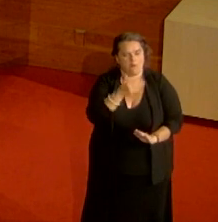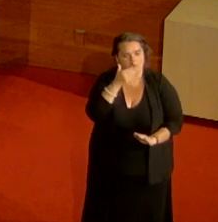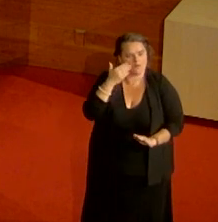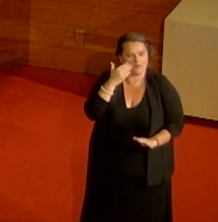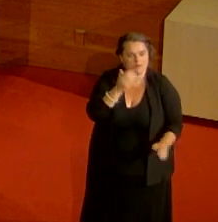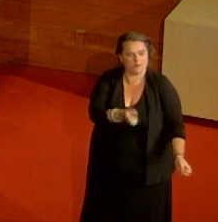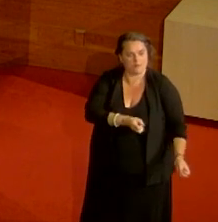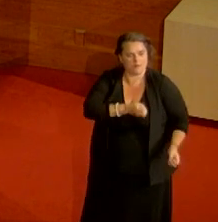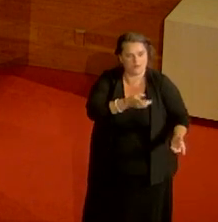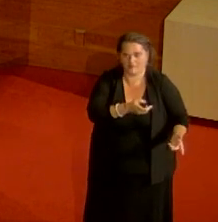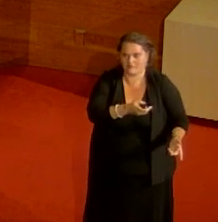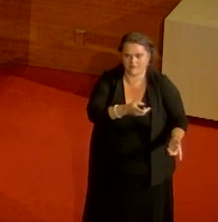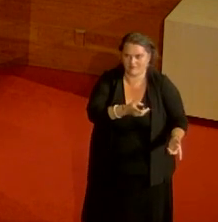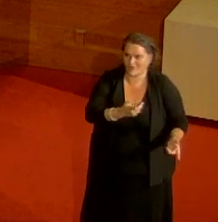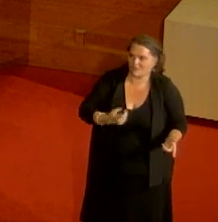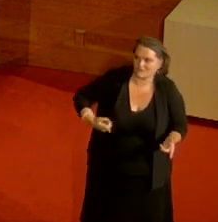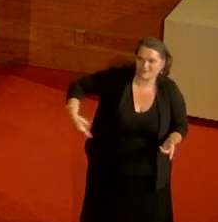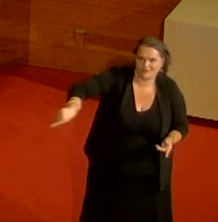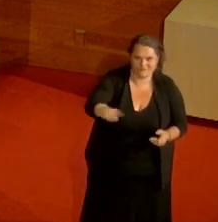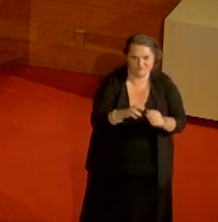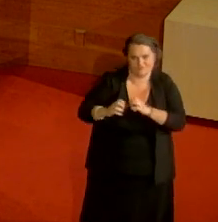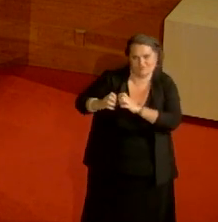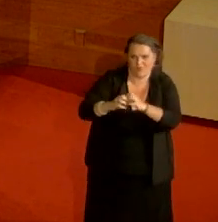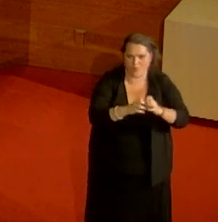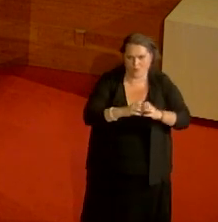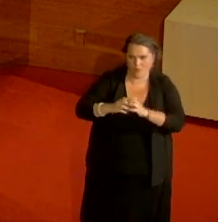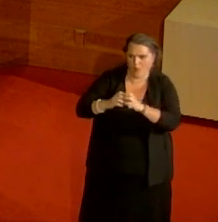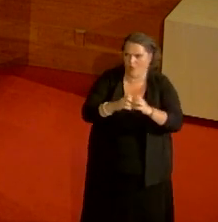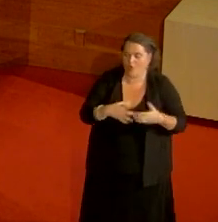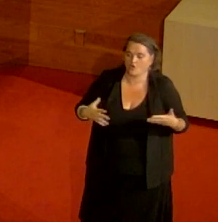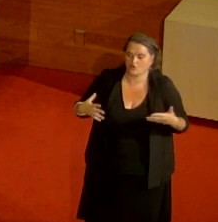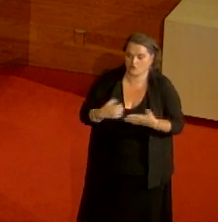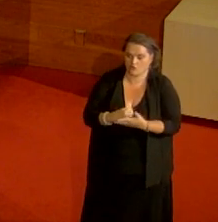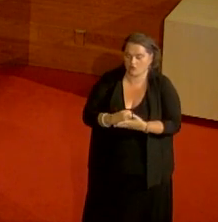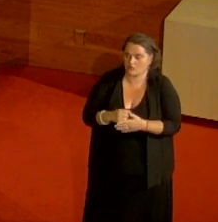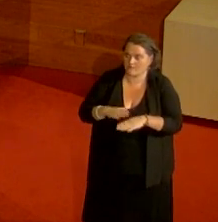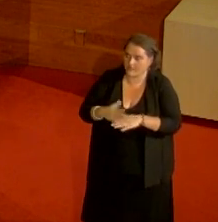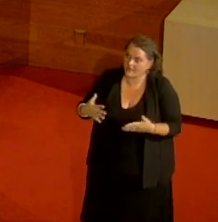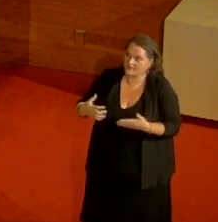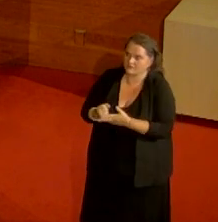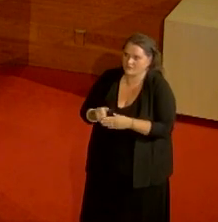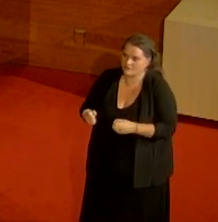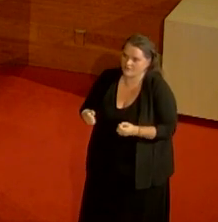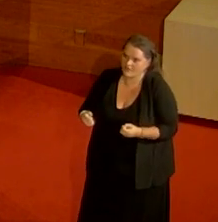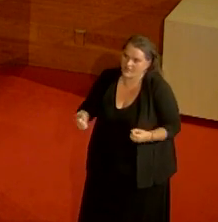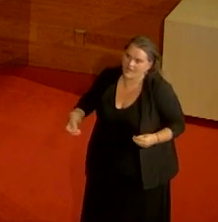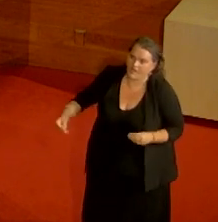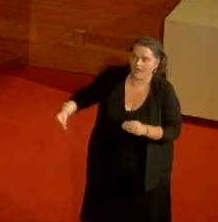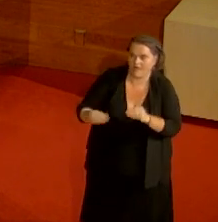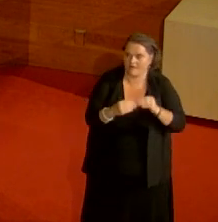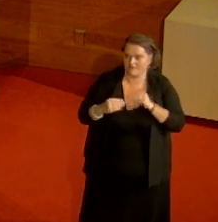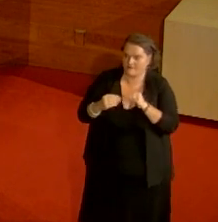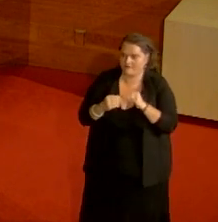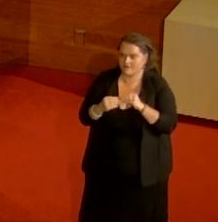empezamos a hablar entre todos y con todos ese todos Hablamos a todos y al mismo tiempo generó un